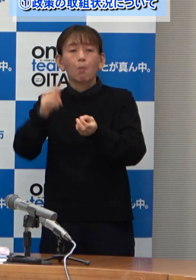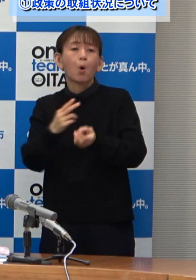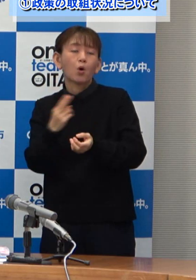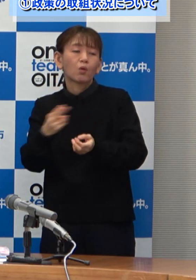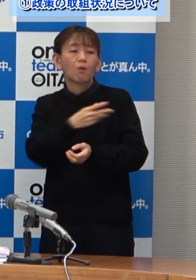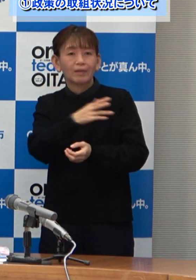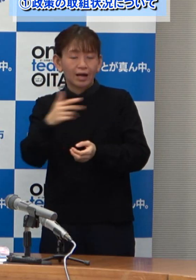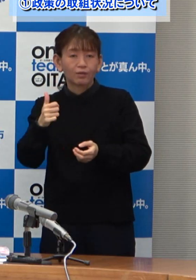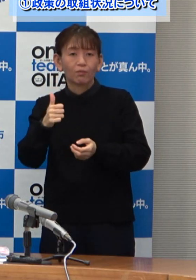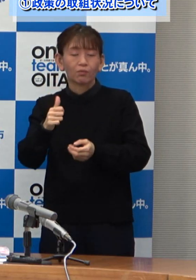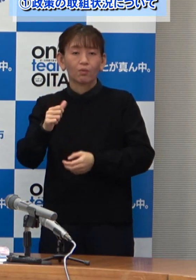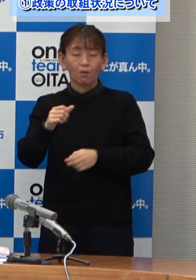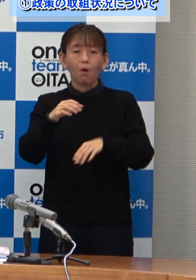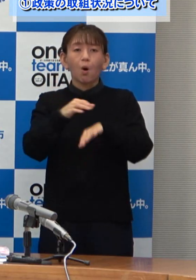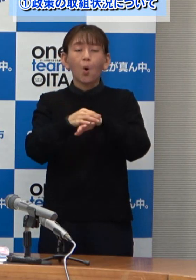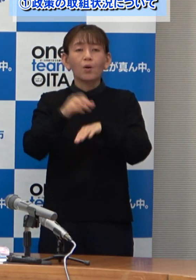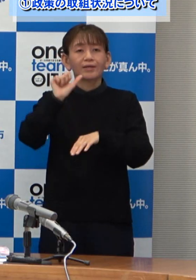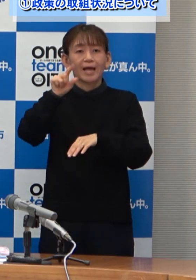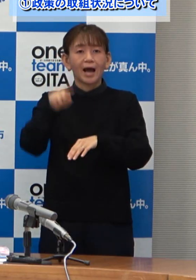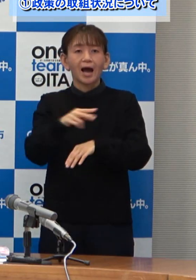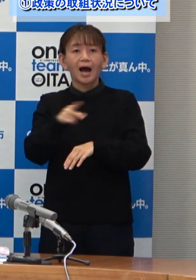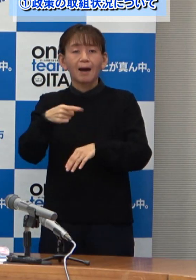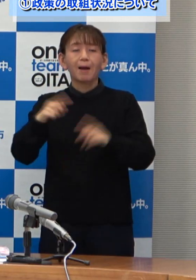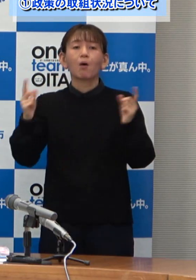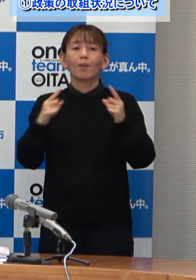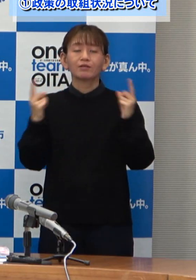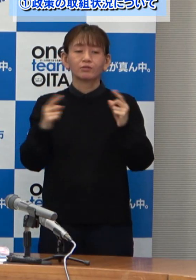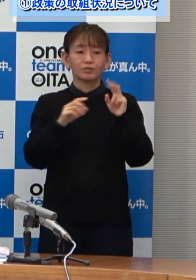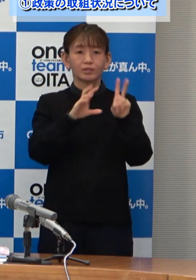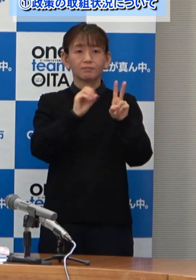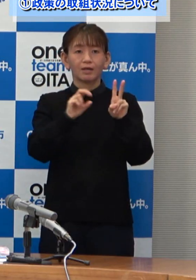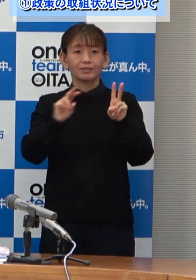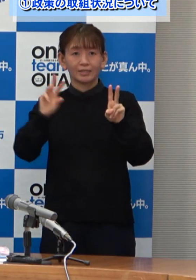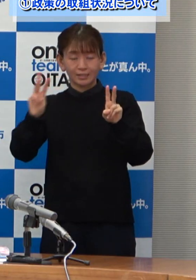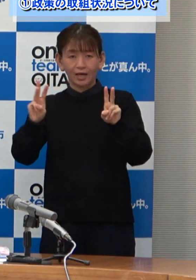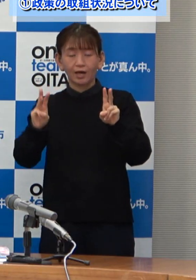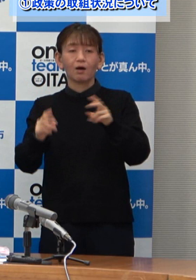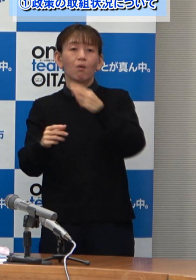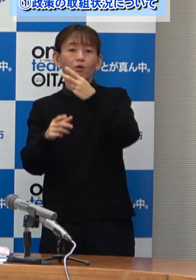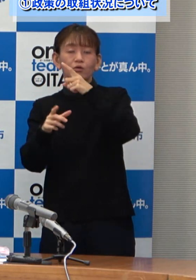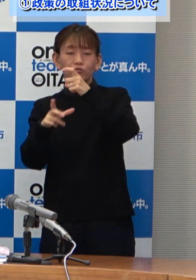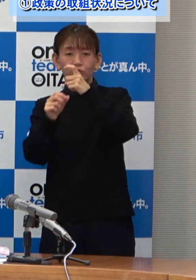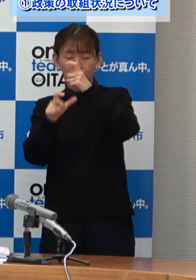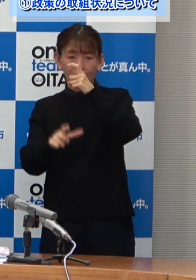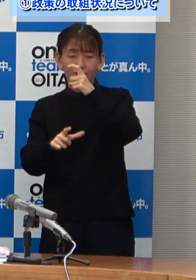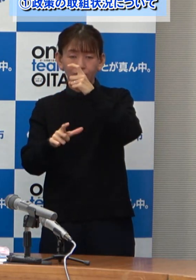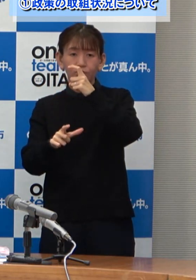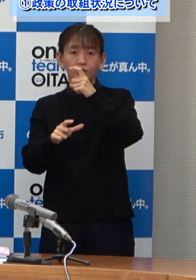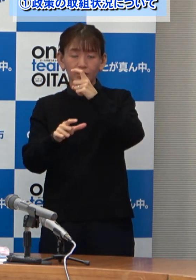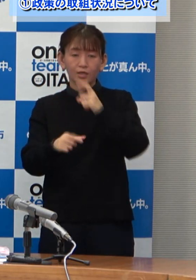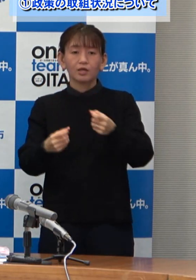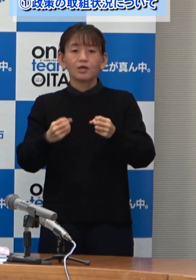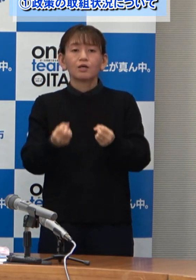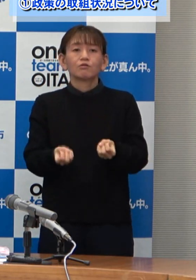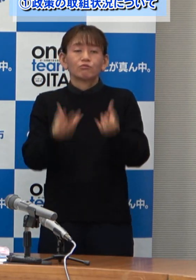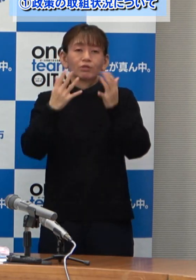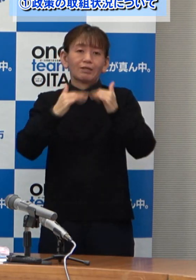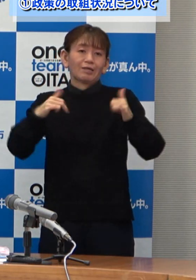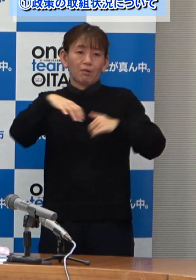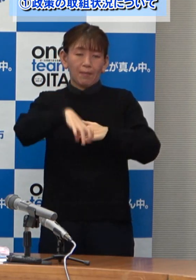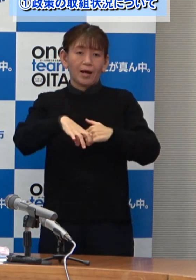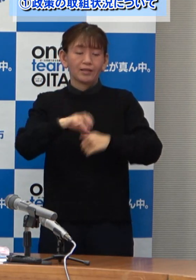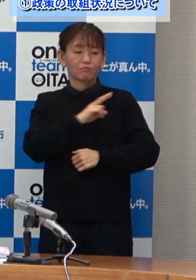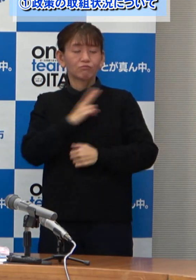アーバンスポーツフェス2023を10月8日9日に地裁の広場で開催しました2